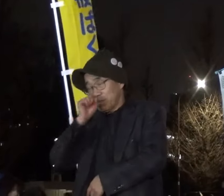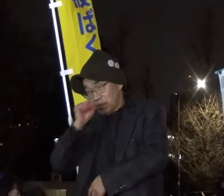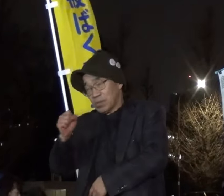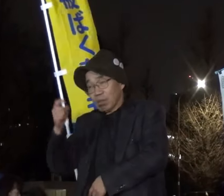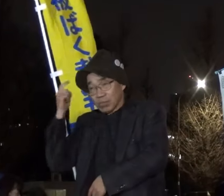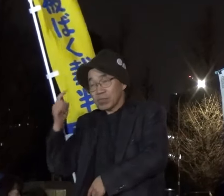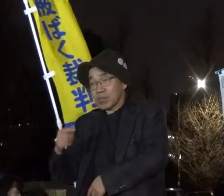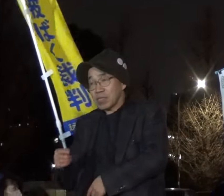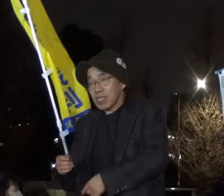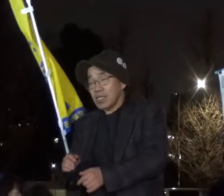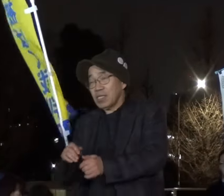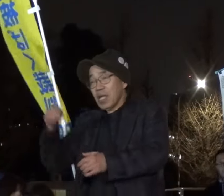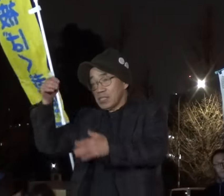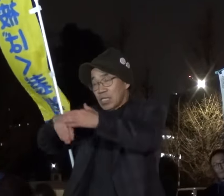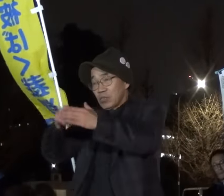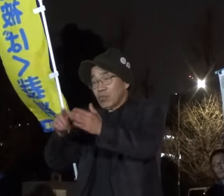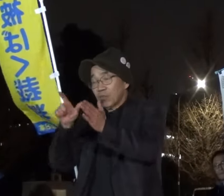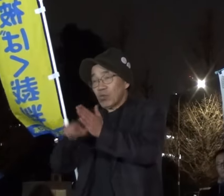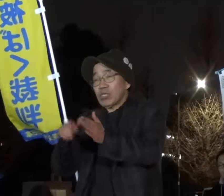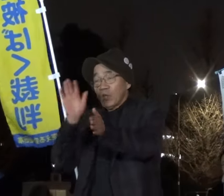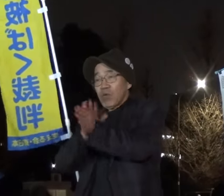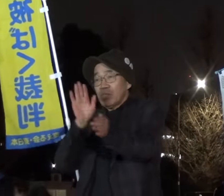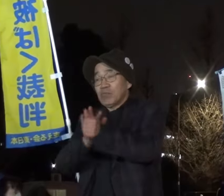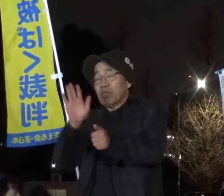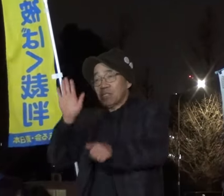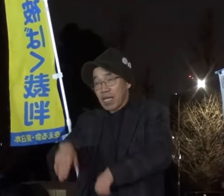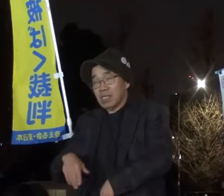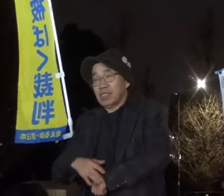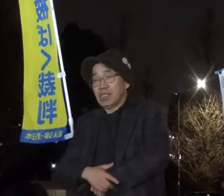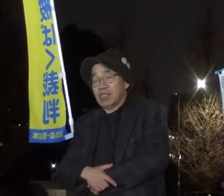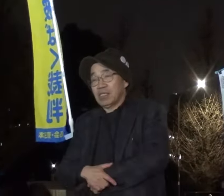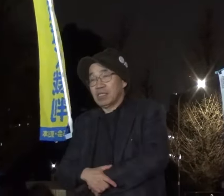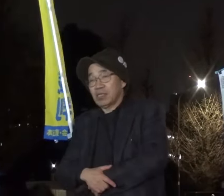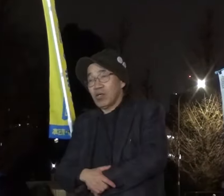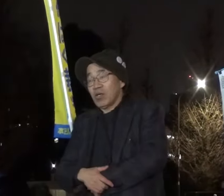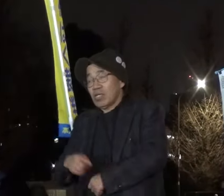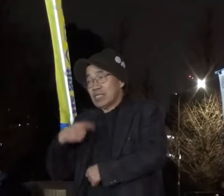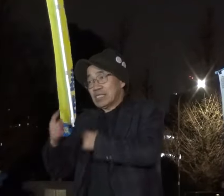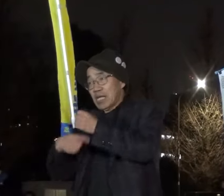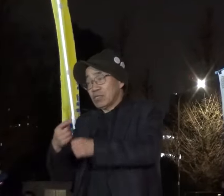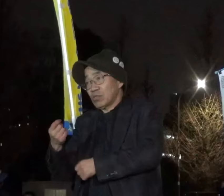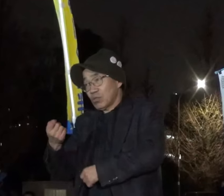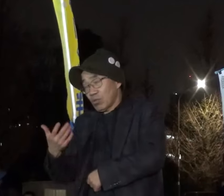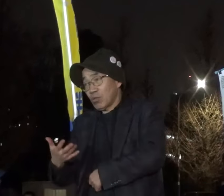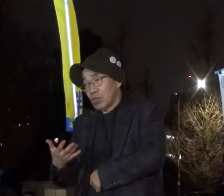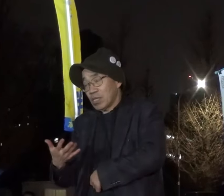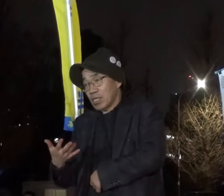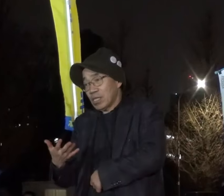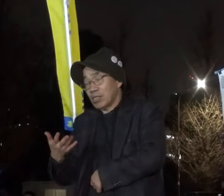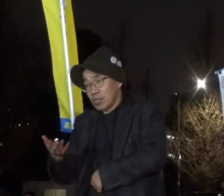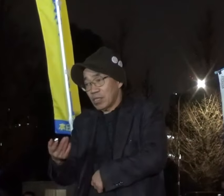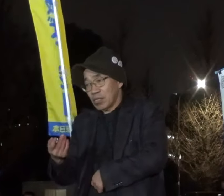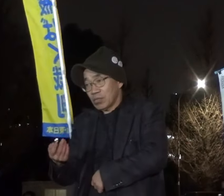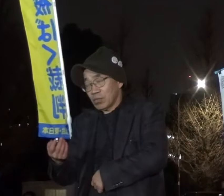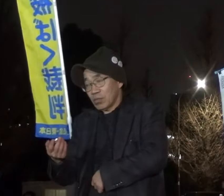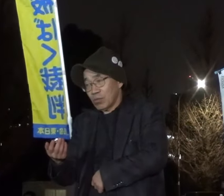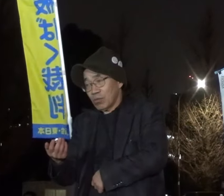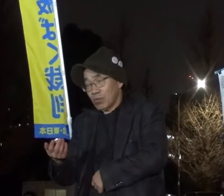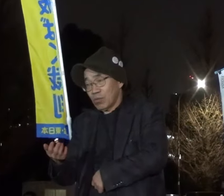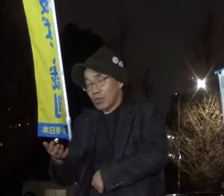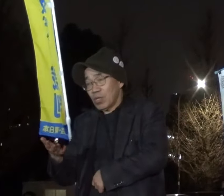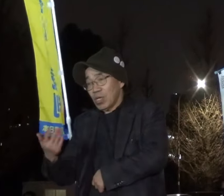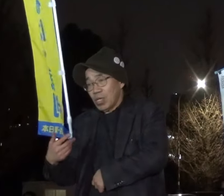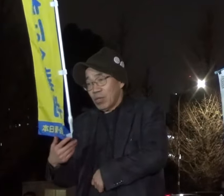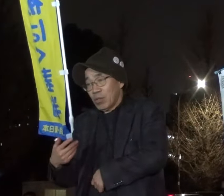援しました、一生懸命で。1年とちょっとかかりましたけど、忙しいとこ来てくれて連帯